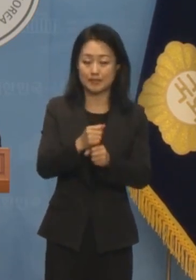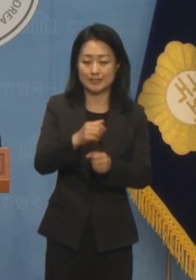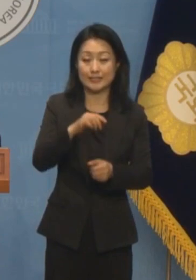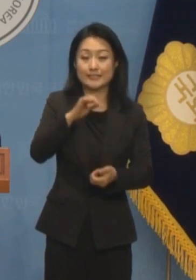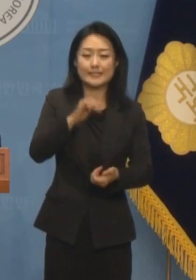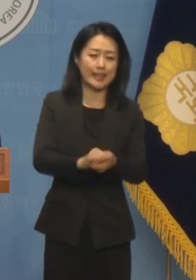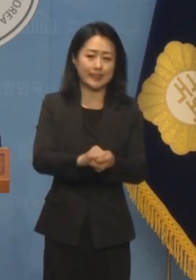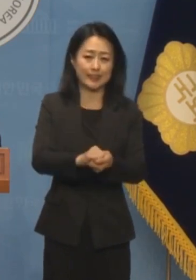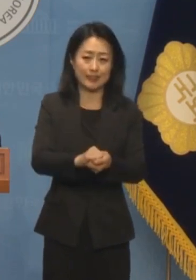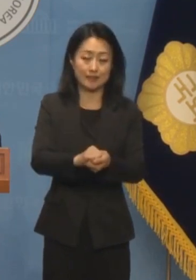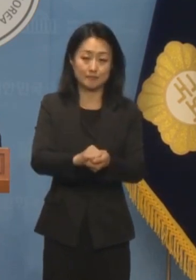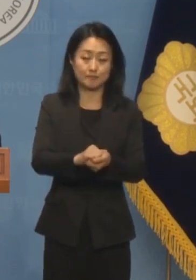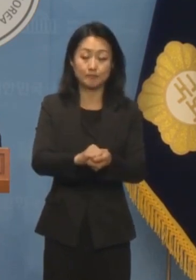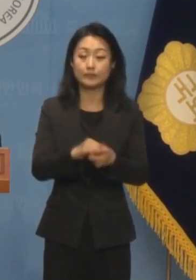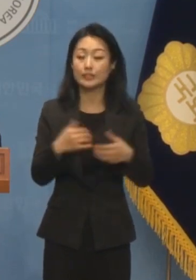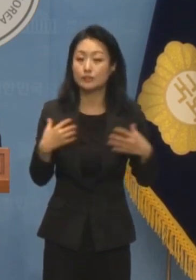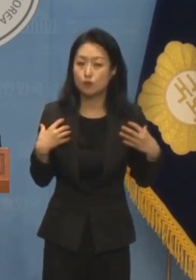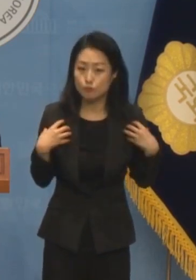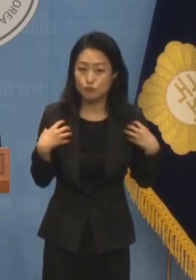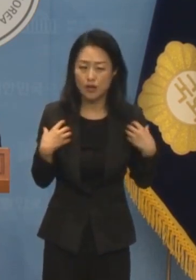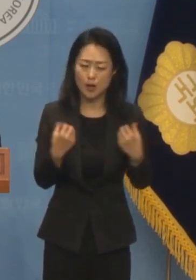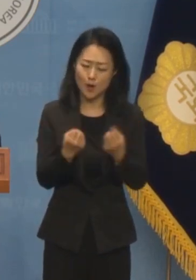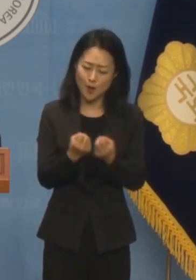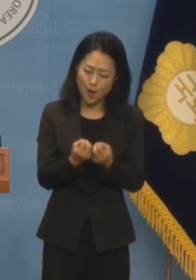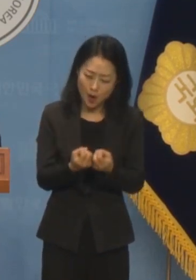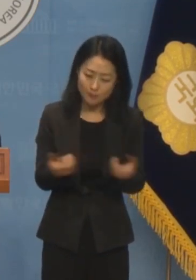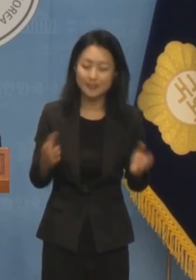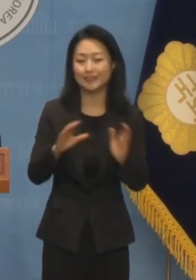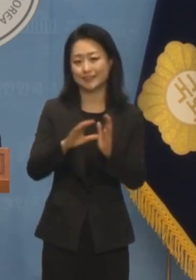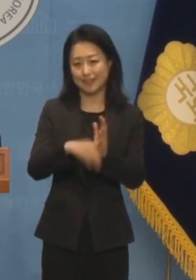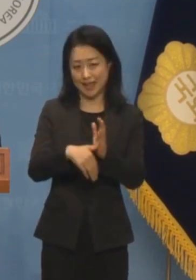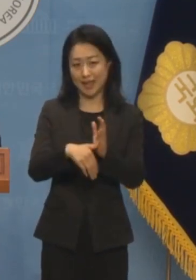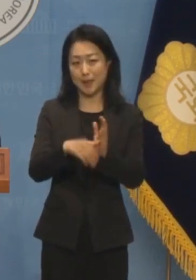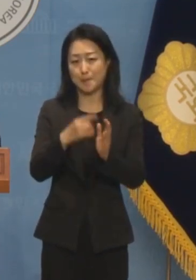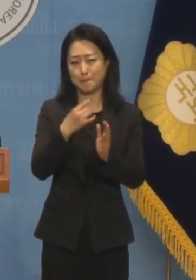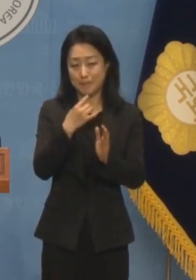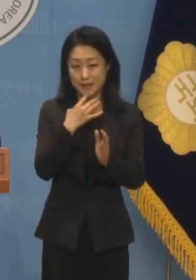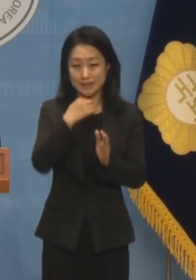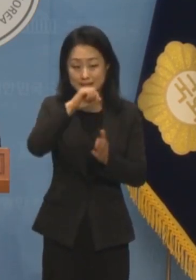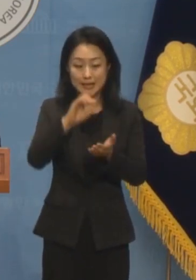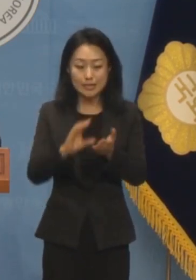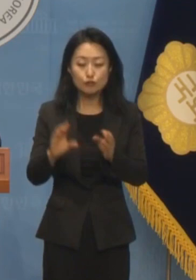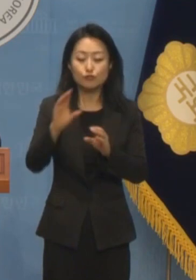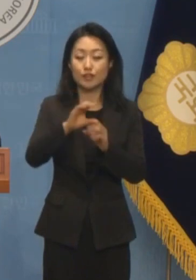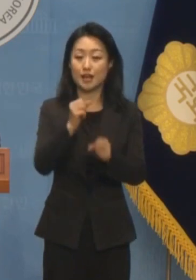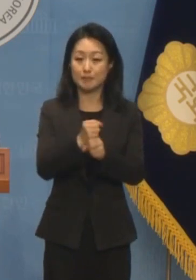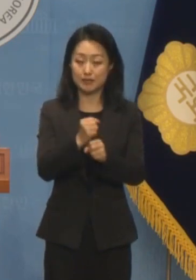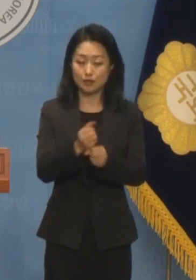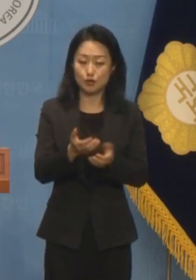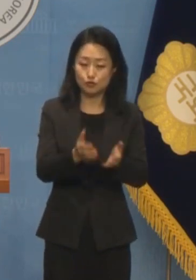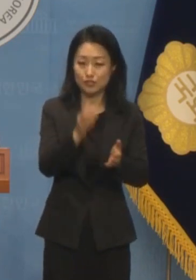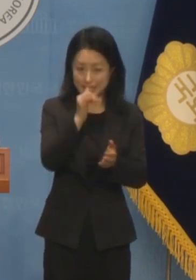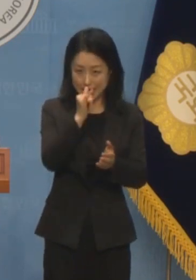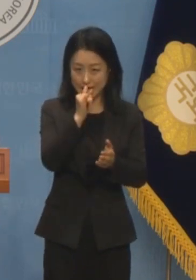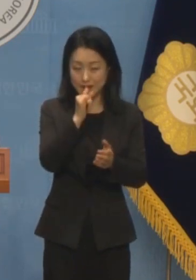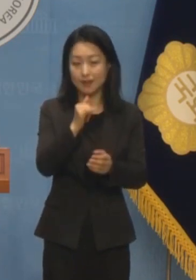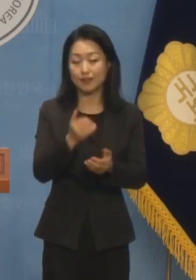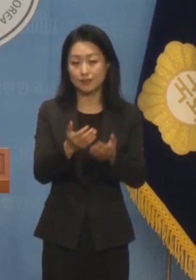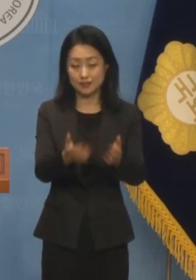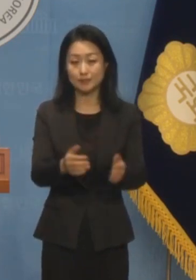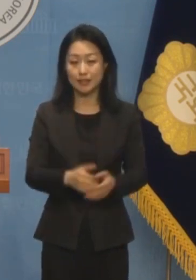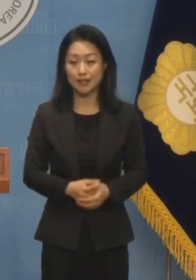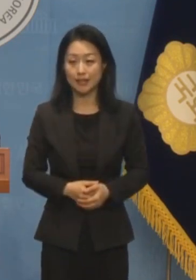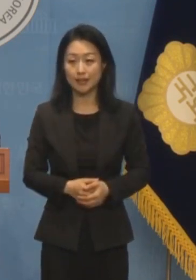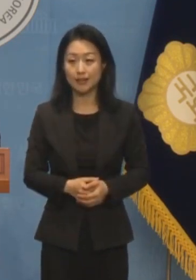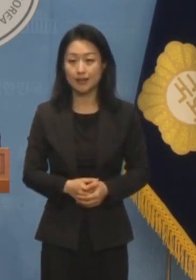제한하면서 정부가 불가피한 재정 수요에 탄력적으로 대응하는 데 한계가 있어